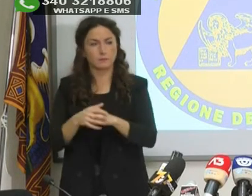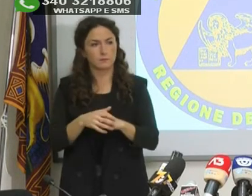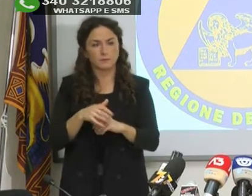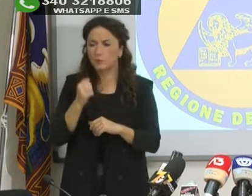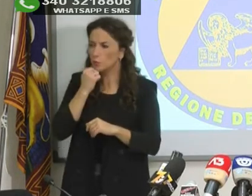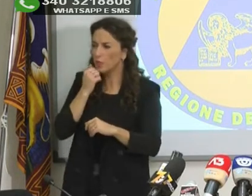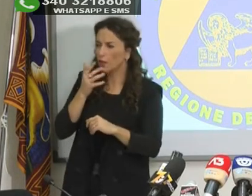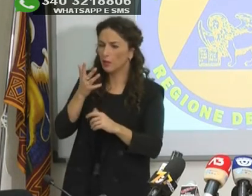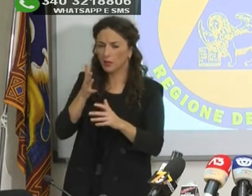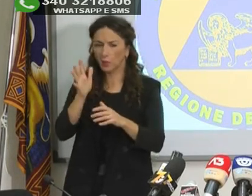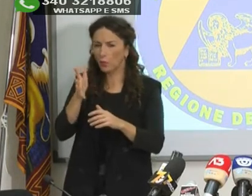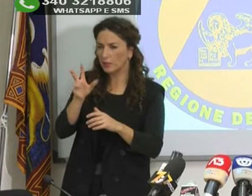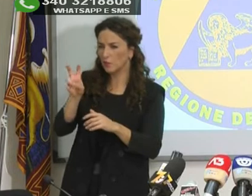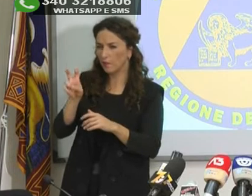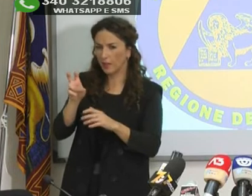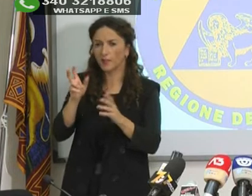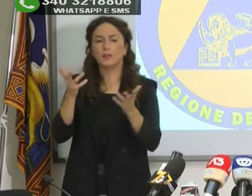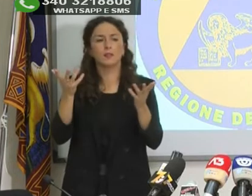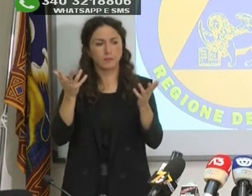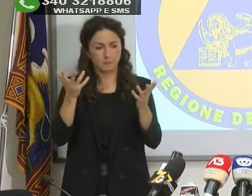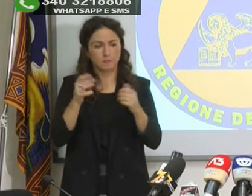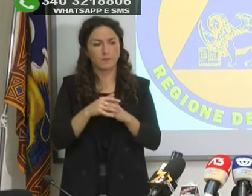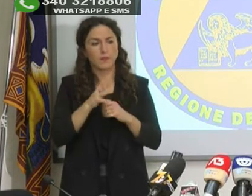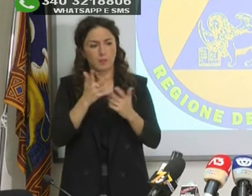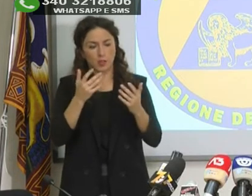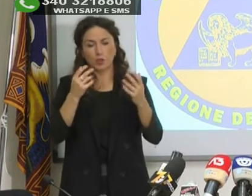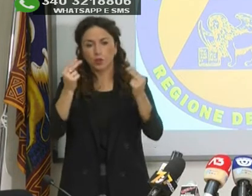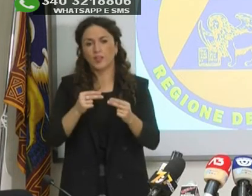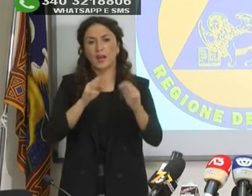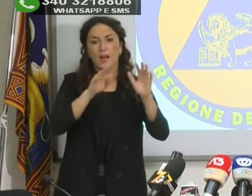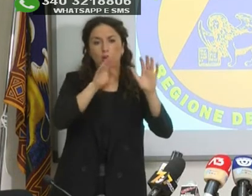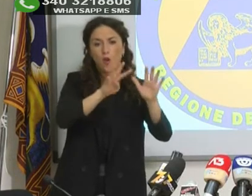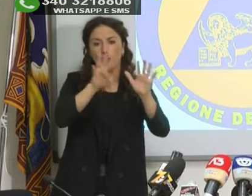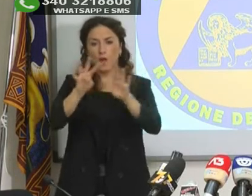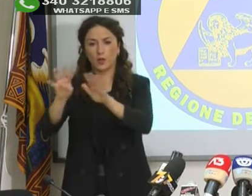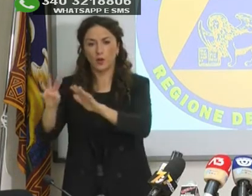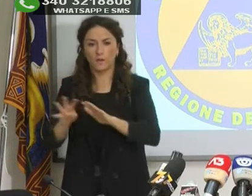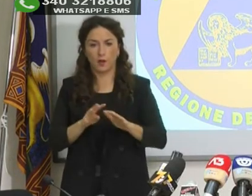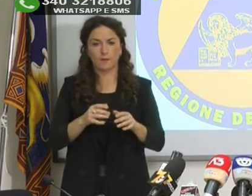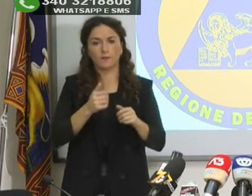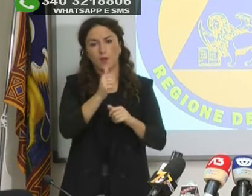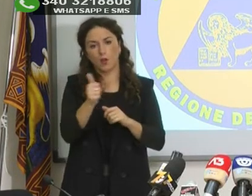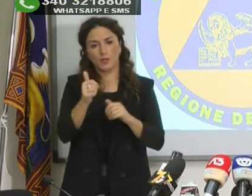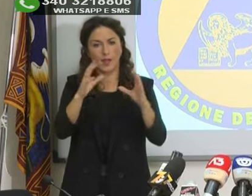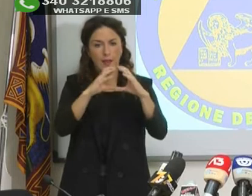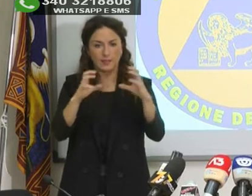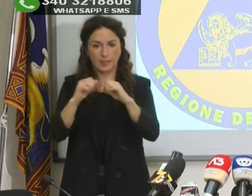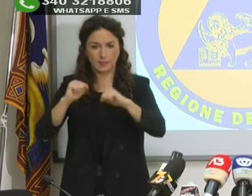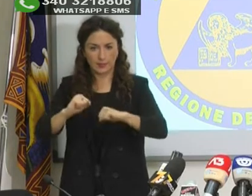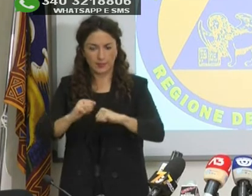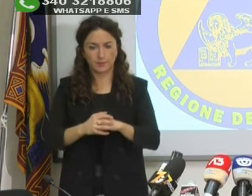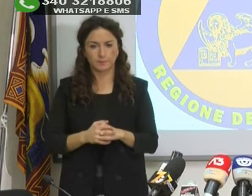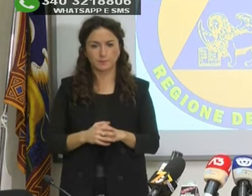Dai 15 ai 20 in ogni dipartimento, sono 9 in tutto il Veneto, uno per ogni azienda sanitaria e dipartimento di prevenzione.